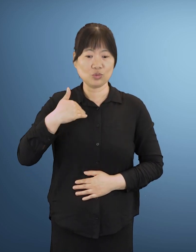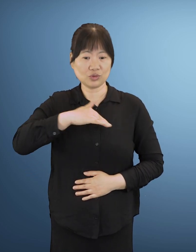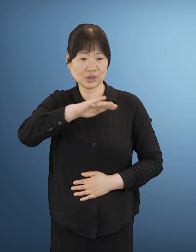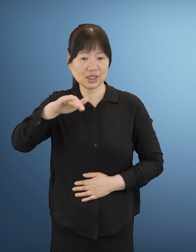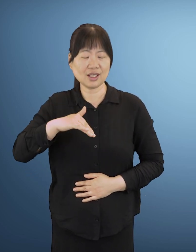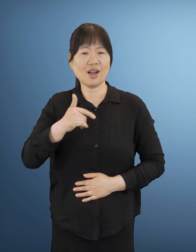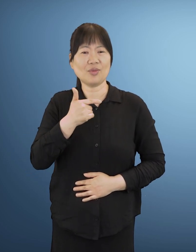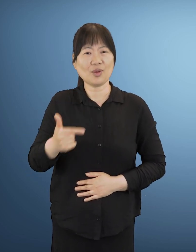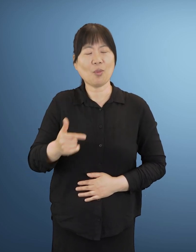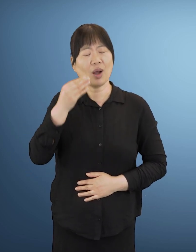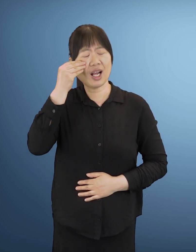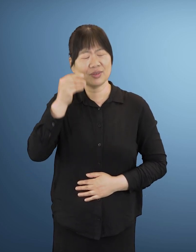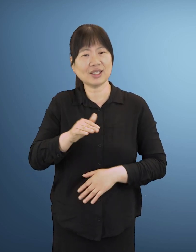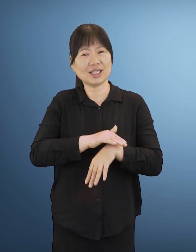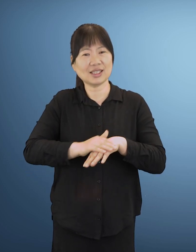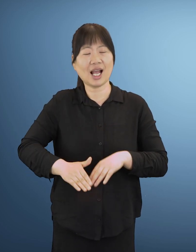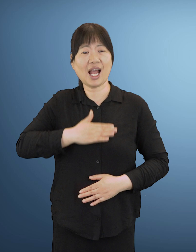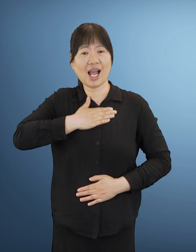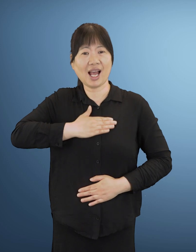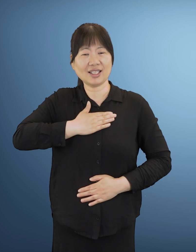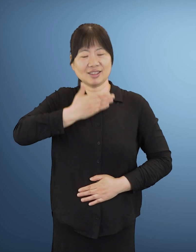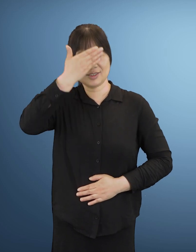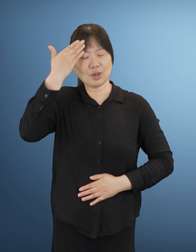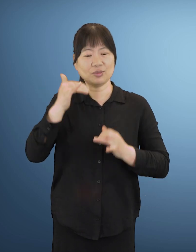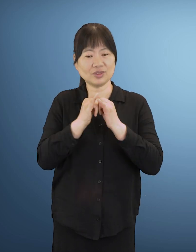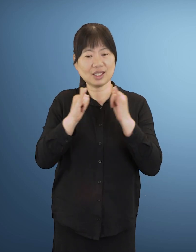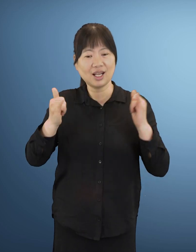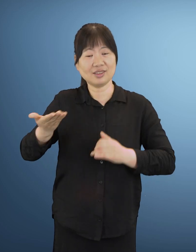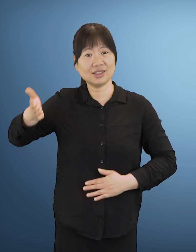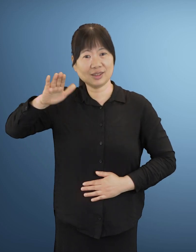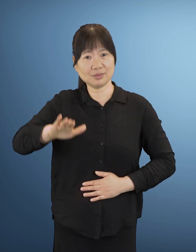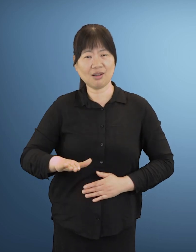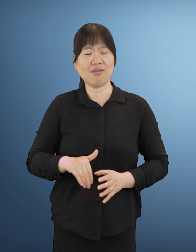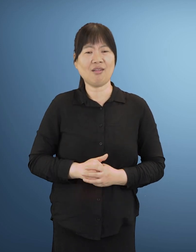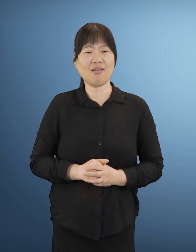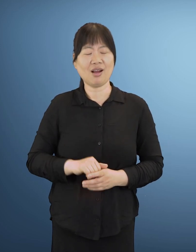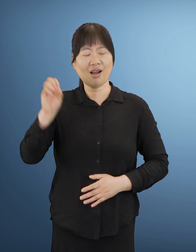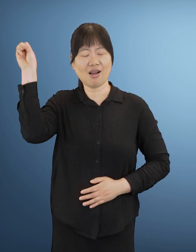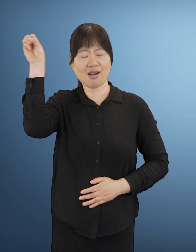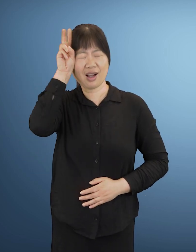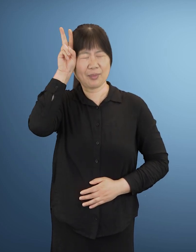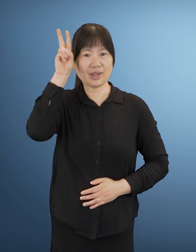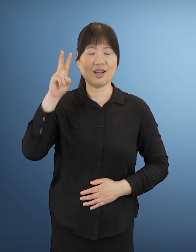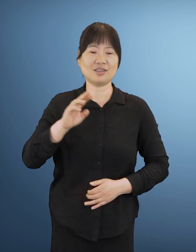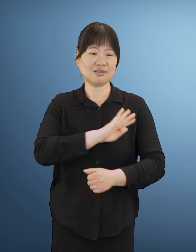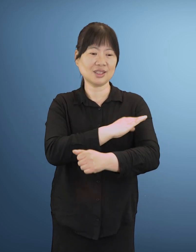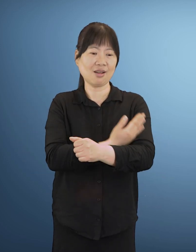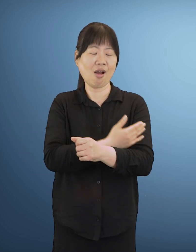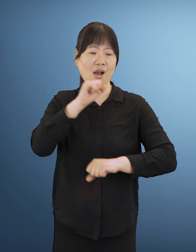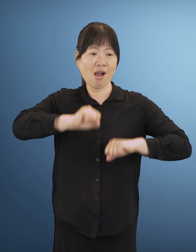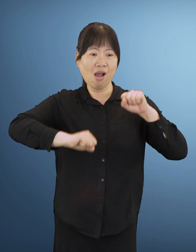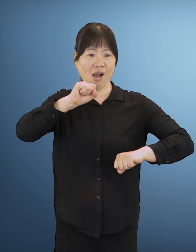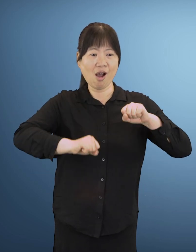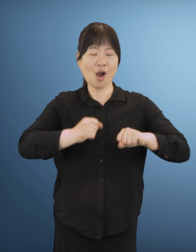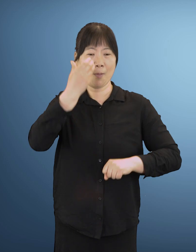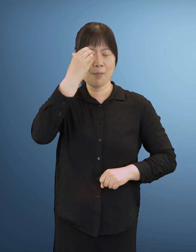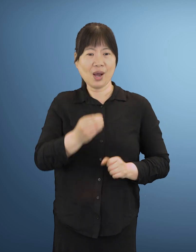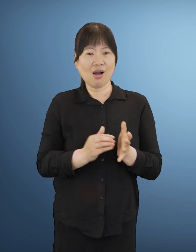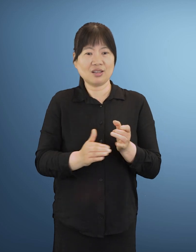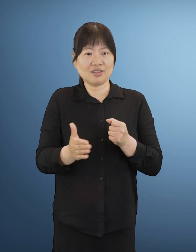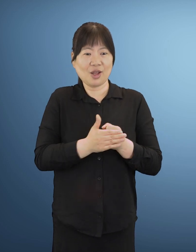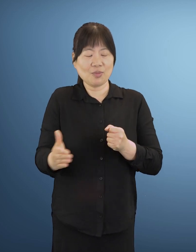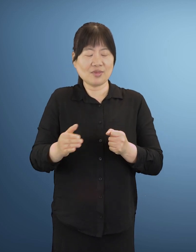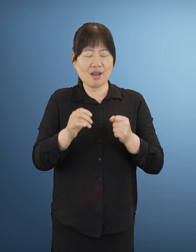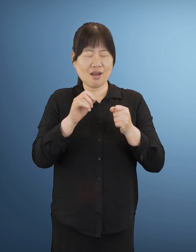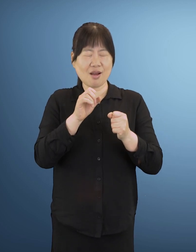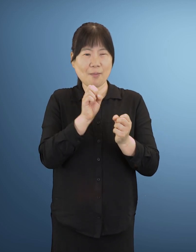우리가 너무도 익숙히 잘 알고 있는 그 청년인데 갑자기 능력을 행하는 모습에 또 한 번